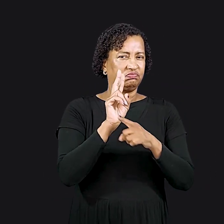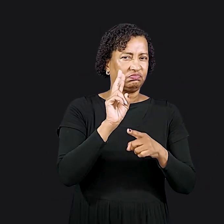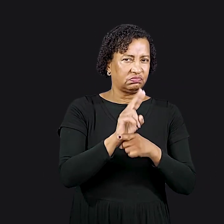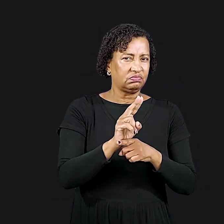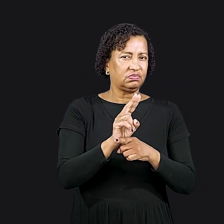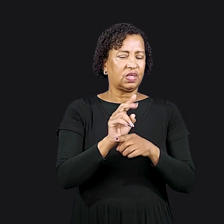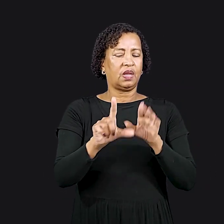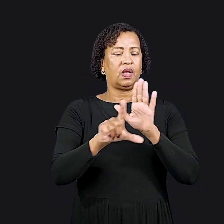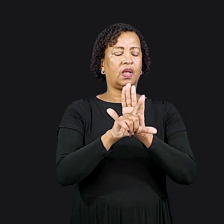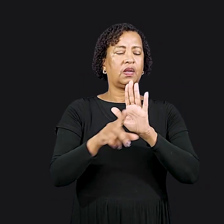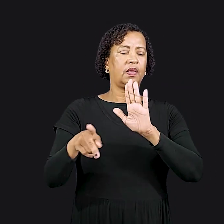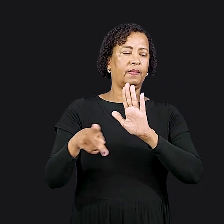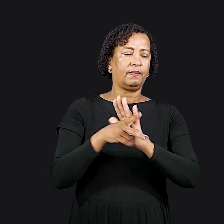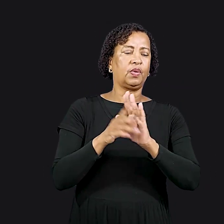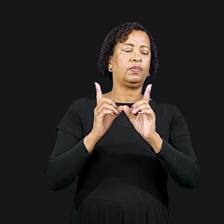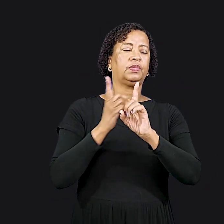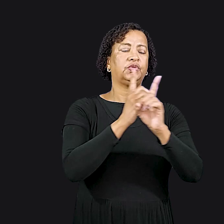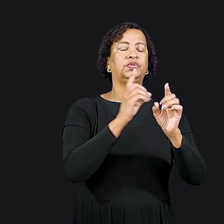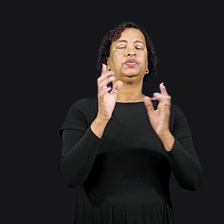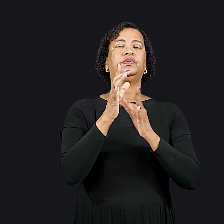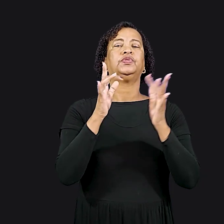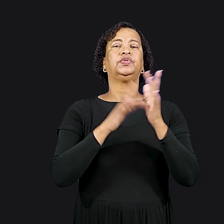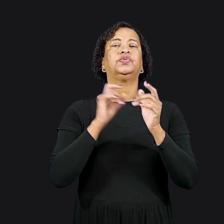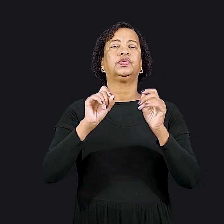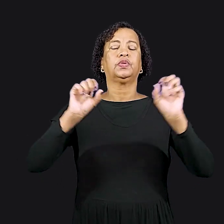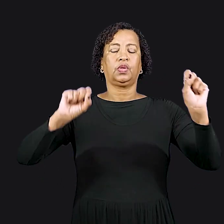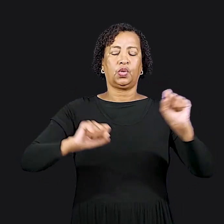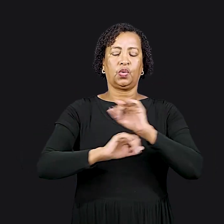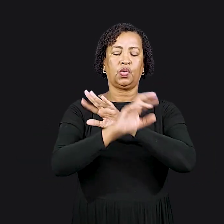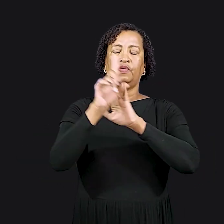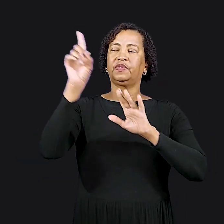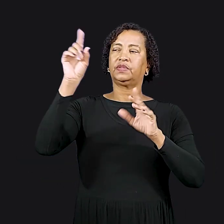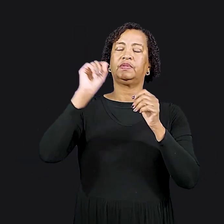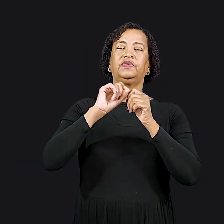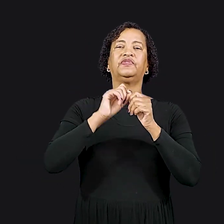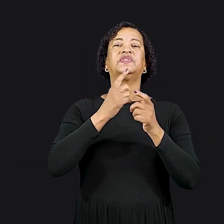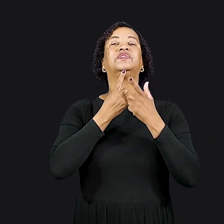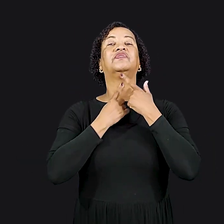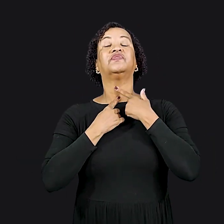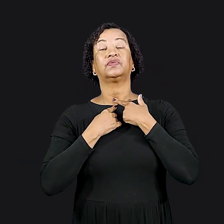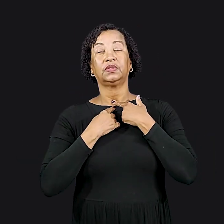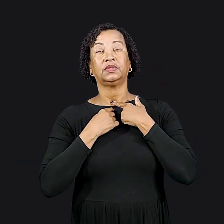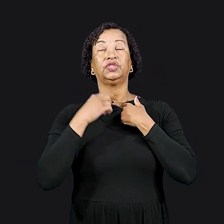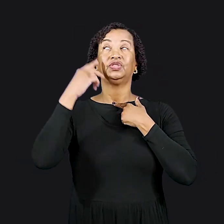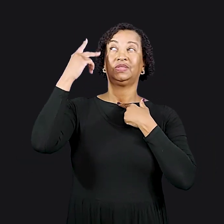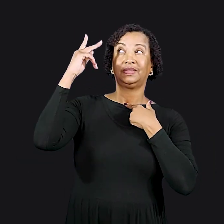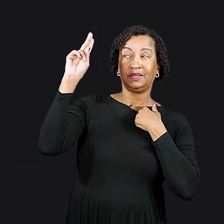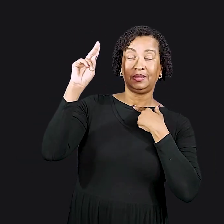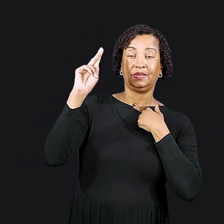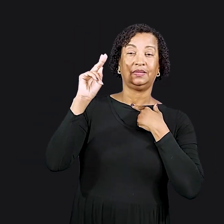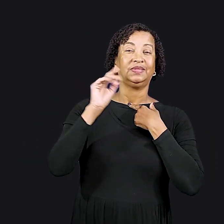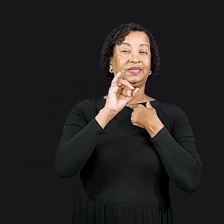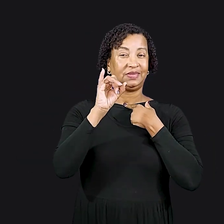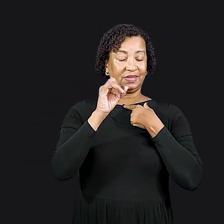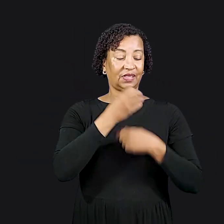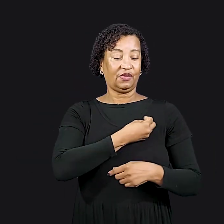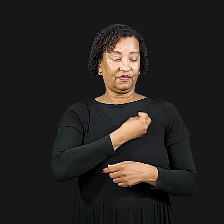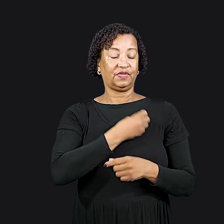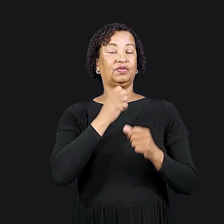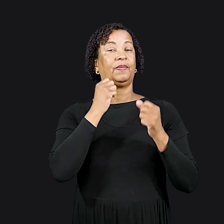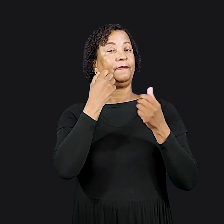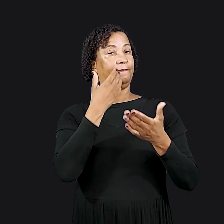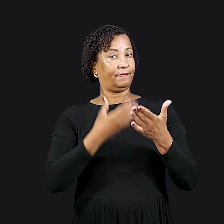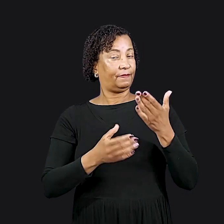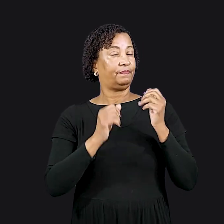para um discípulo de Jesus é glorificar a Deus e fazer a sua vontade, mesmo que isso lhe custe a vida. Quando estudamos o livro de